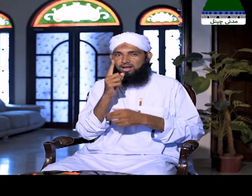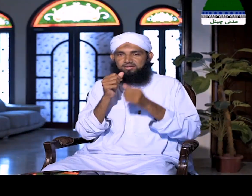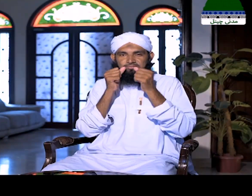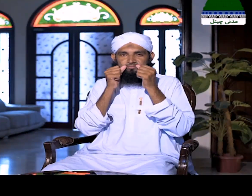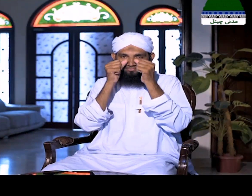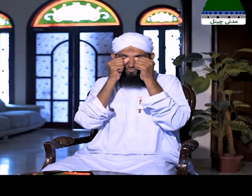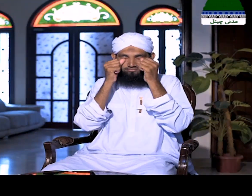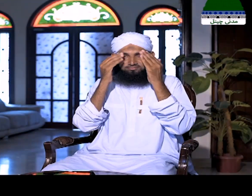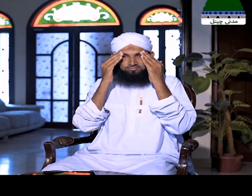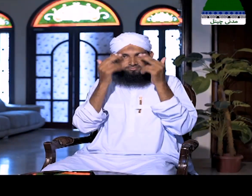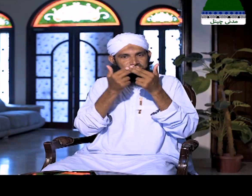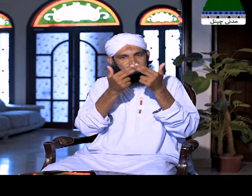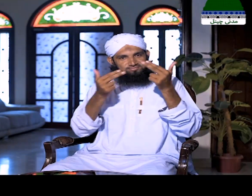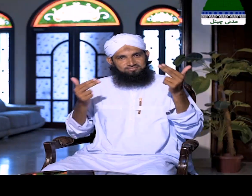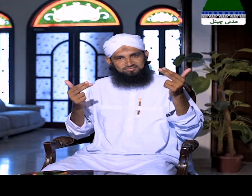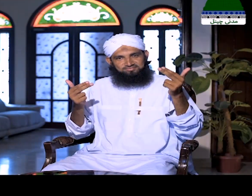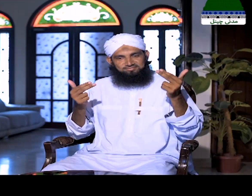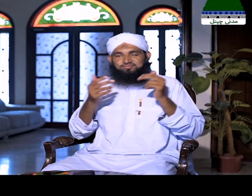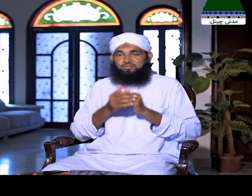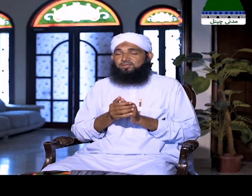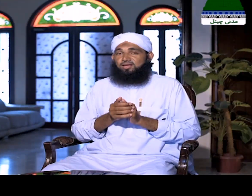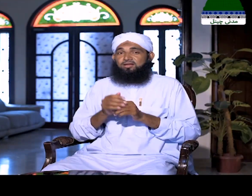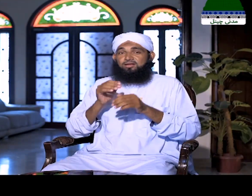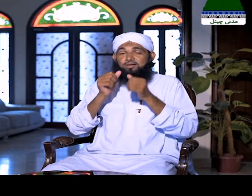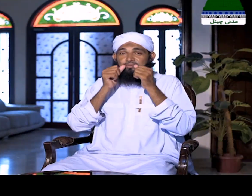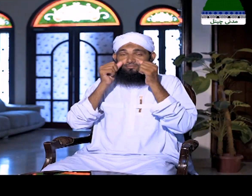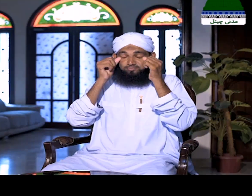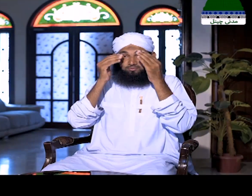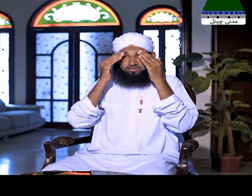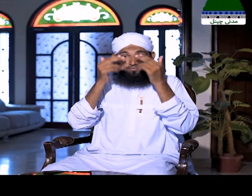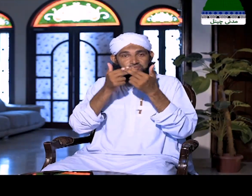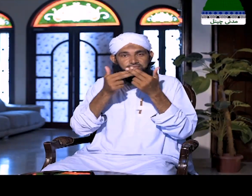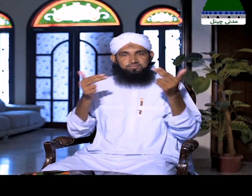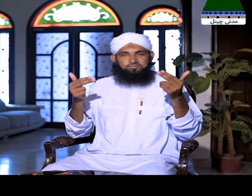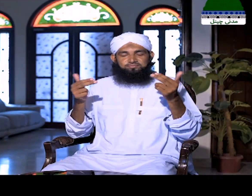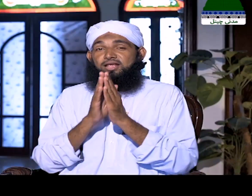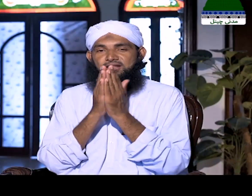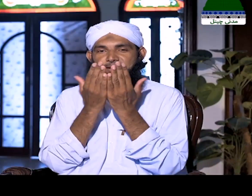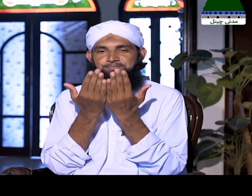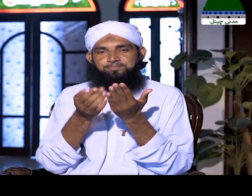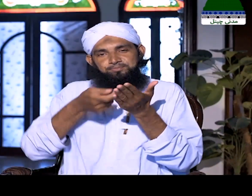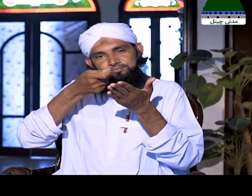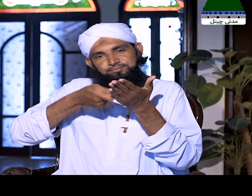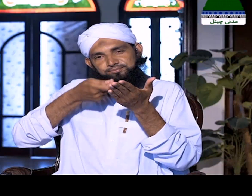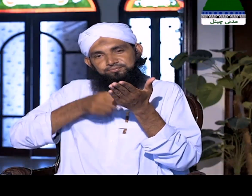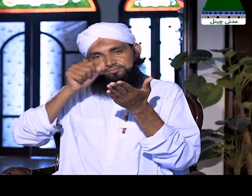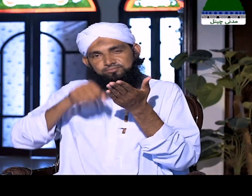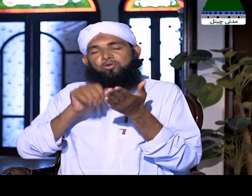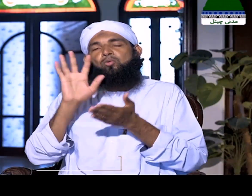پاک پڑھنے کی فضیلت سنتے ہیں۔ درود پاک کی فضیلت جمع الجوامع میں ہے، جس نے حضور صلی